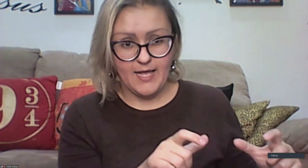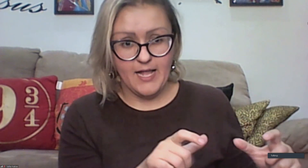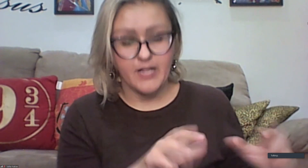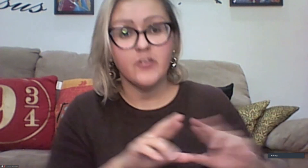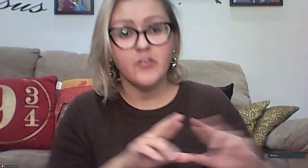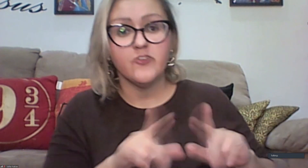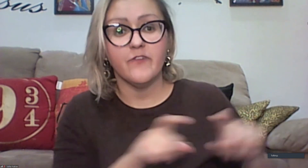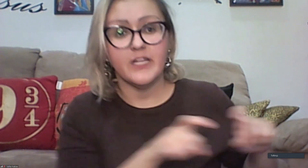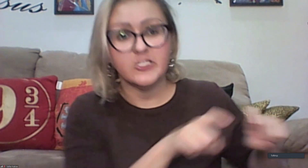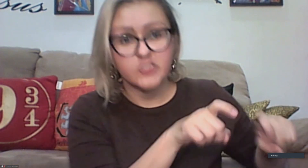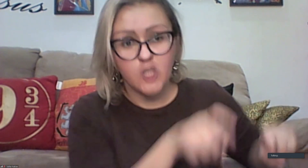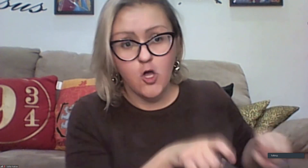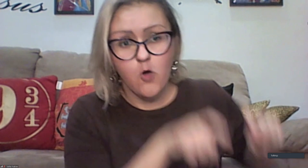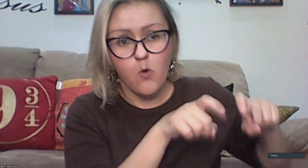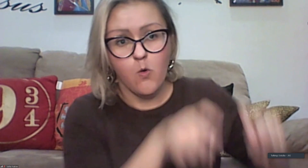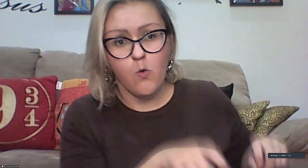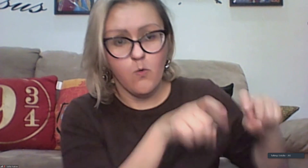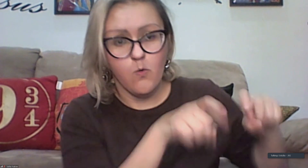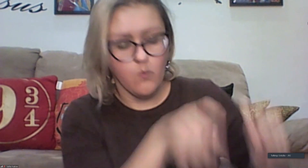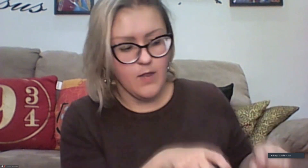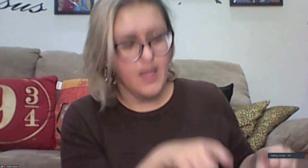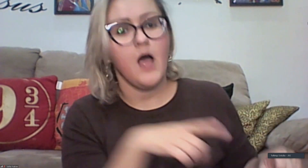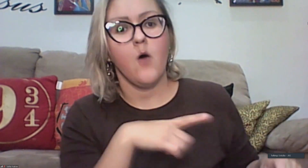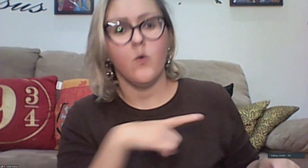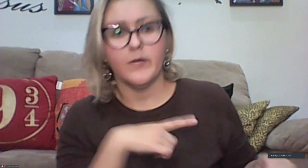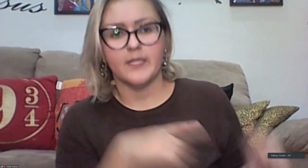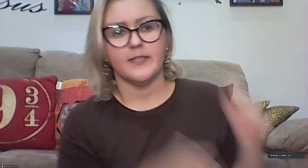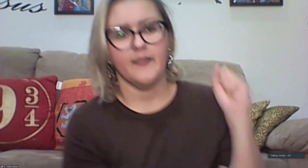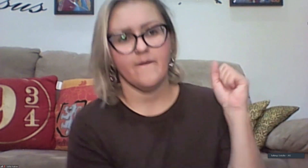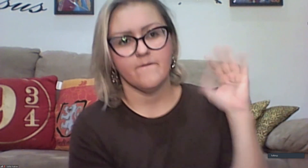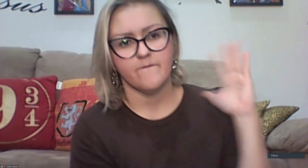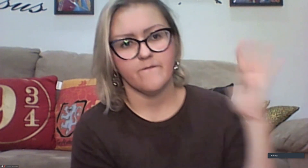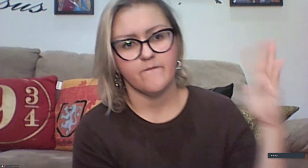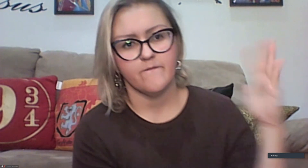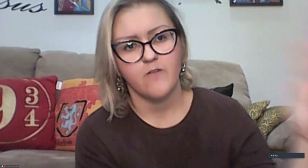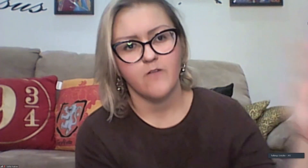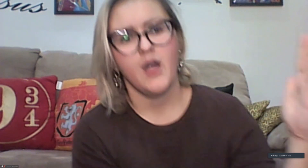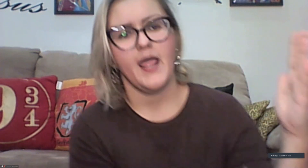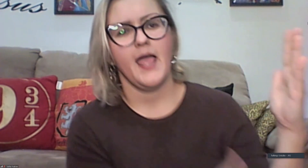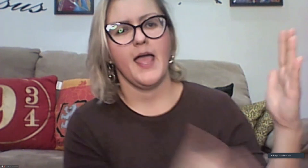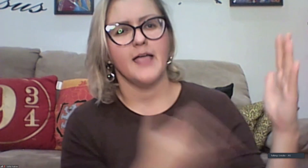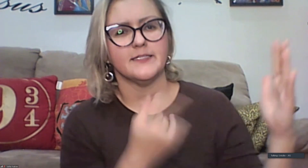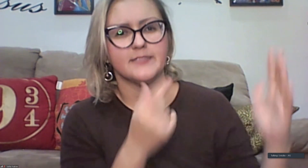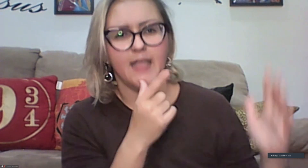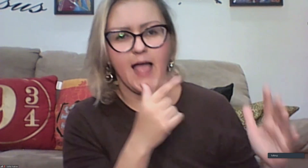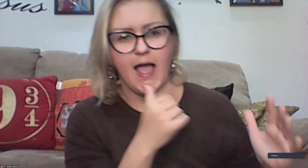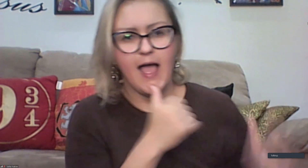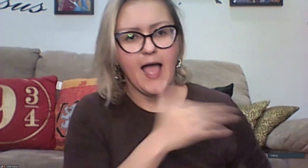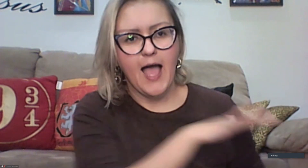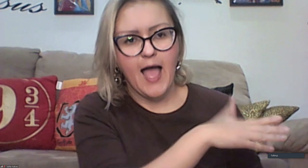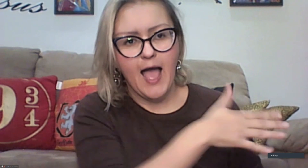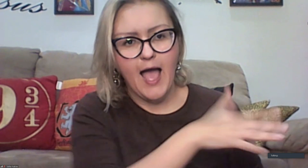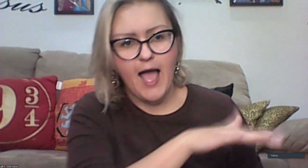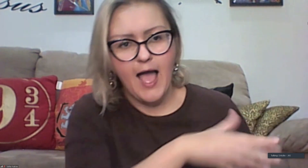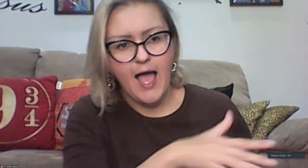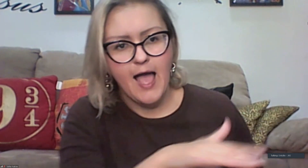Da sala de aula é muito diferente. Então você tem que mostrar ali árvores, a água,